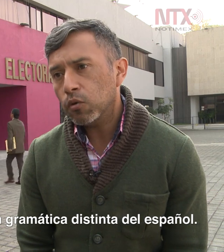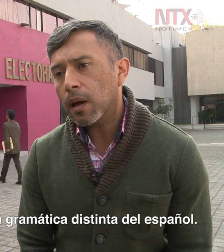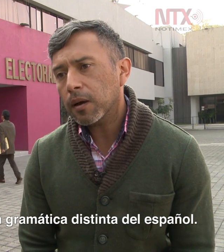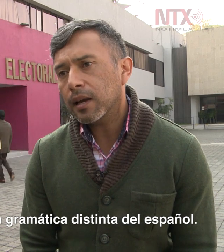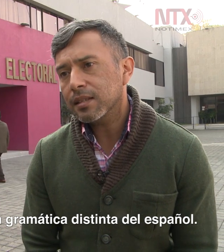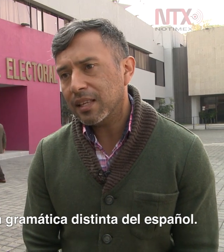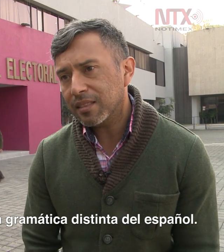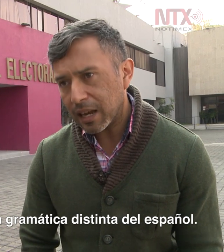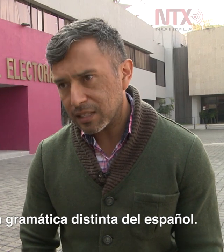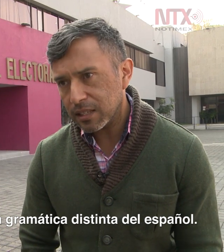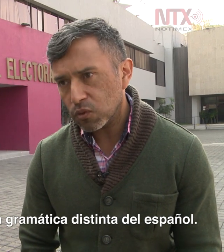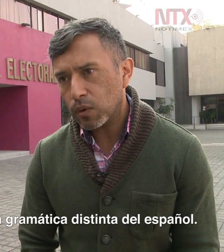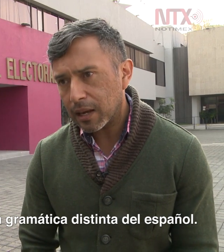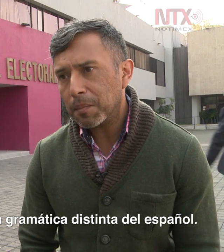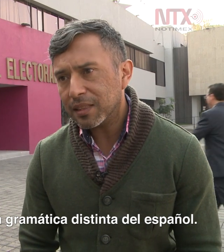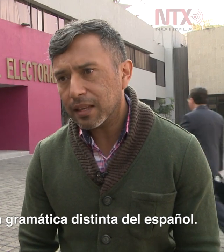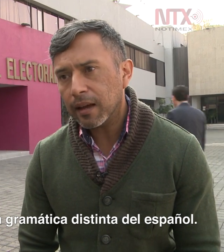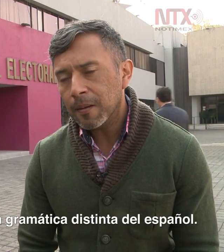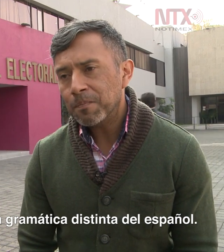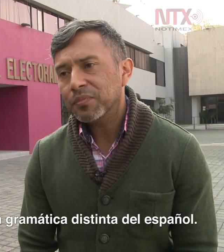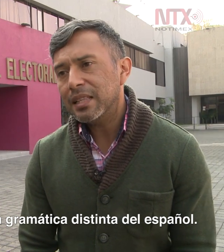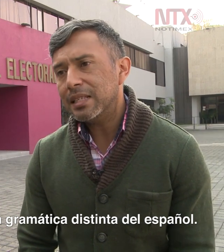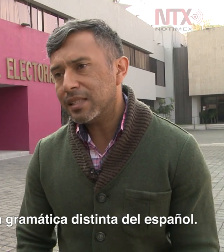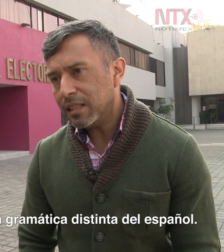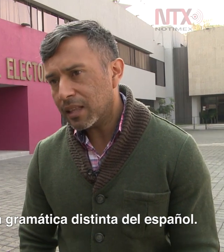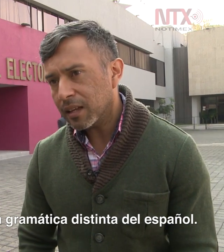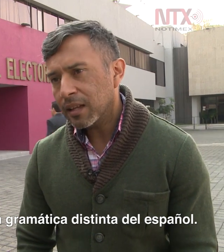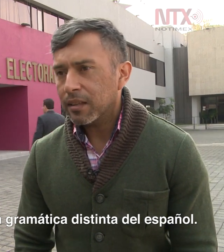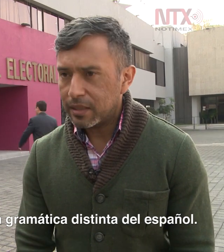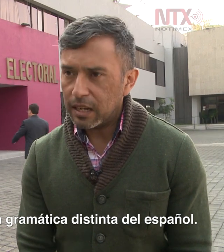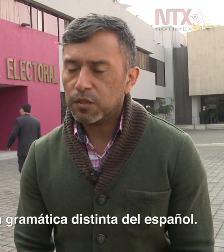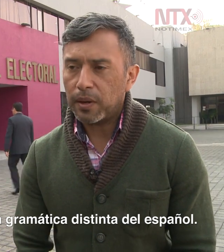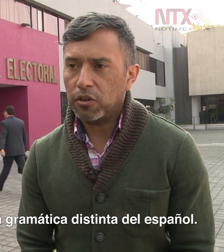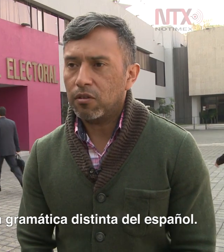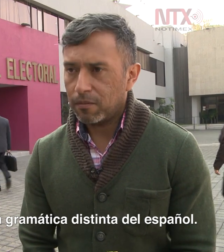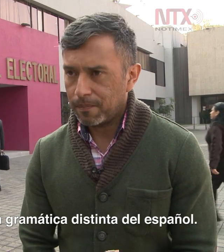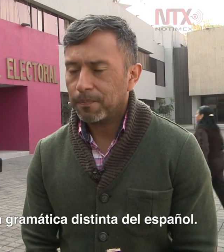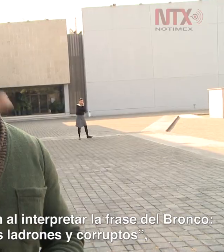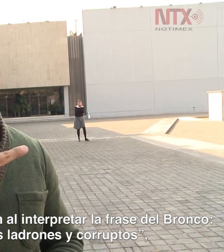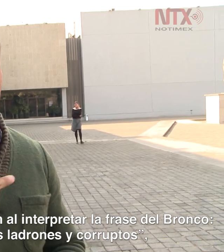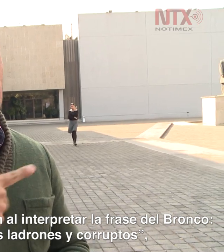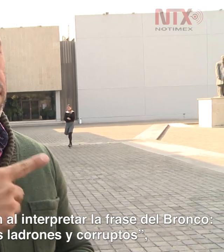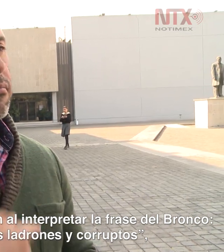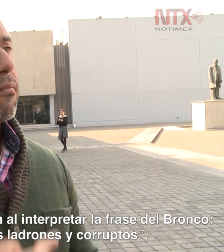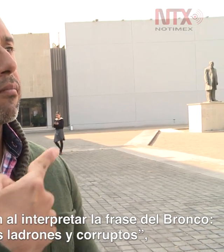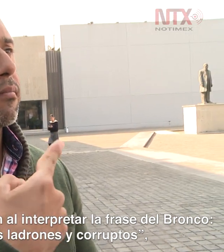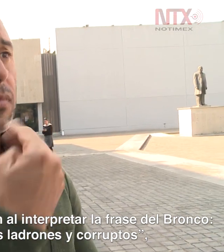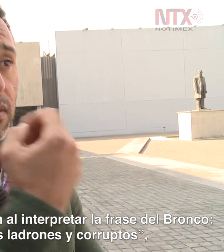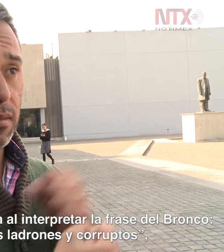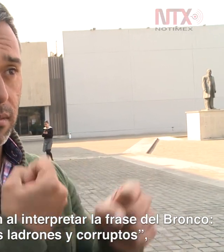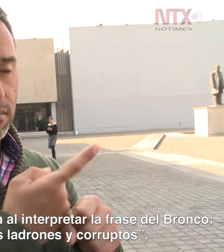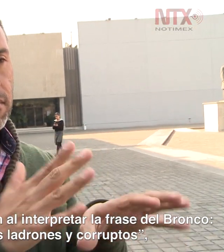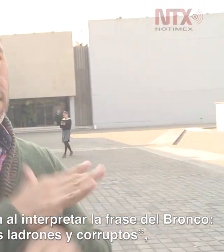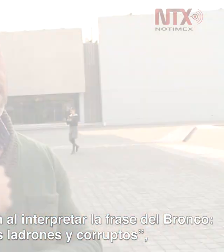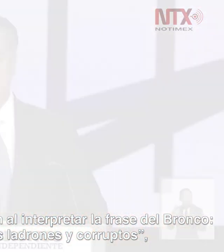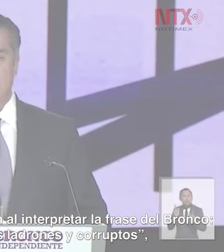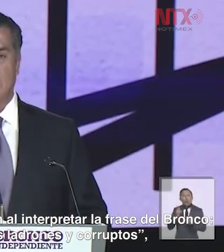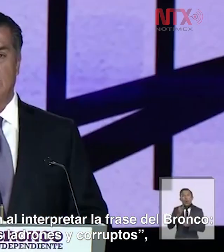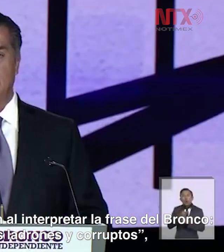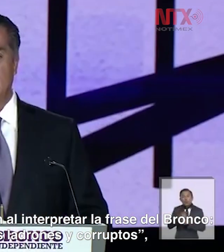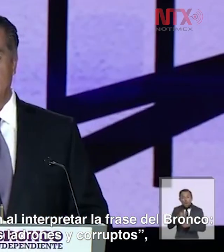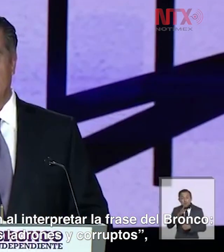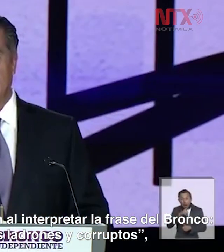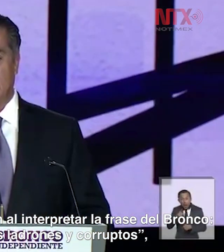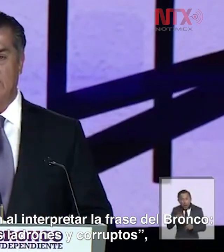porque tiene una sintaxis, una gramática distinta del español. Alexis, de 38 años de edad,